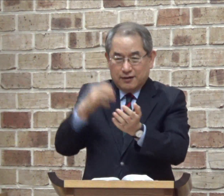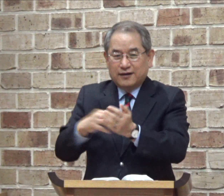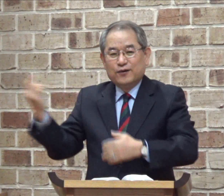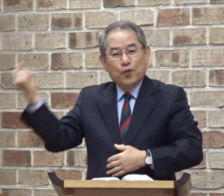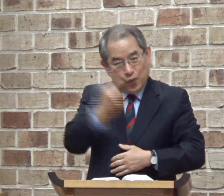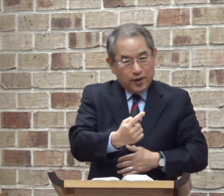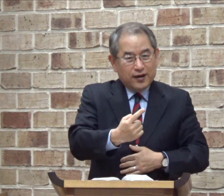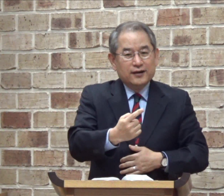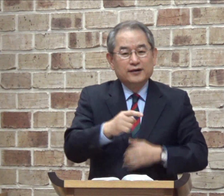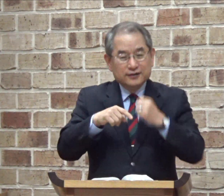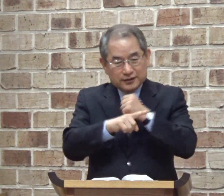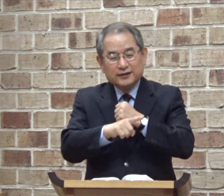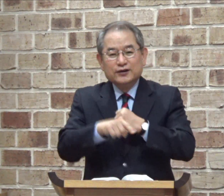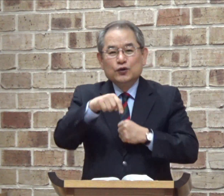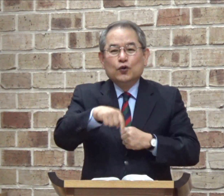교회를 개척해서부터